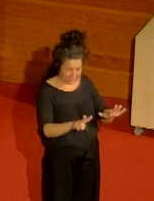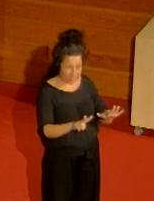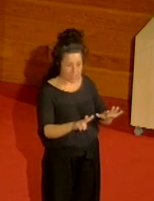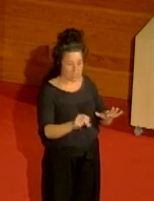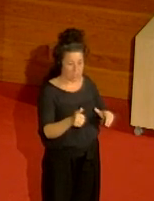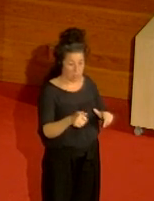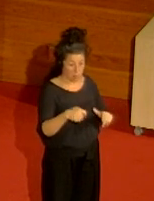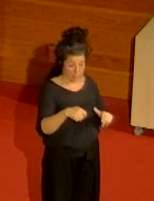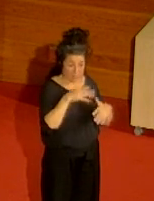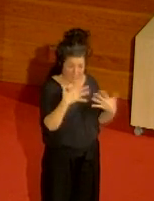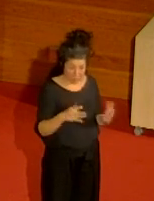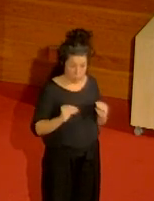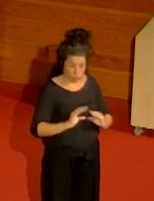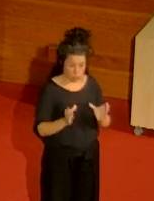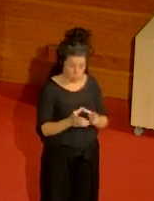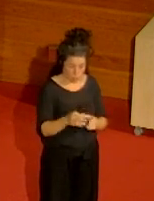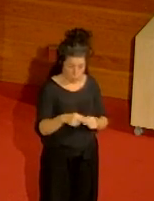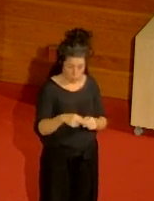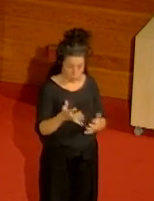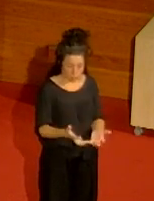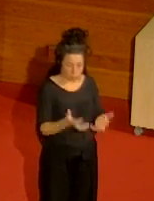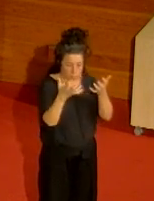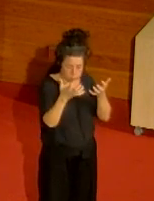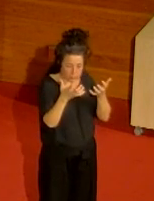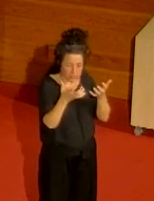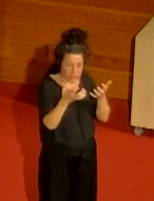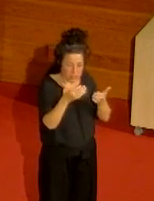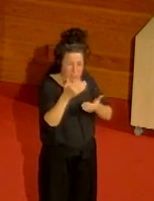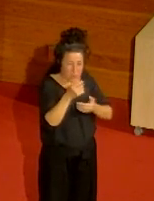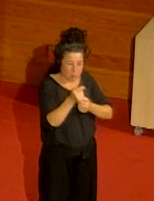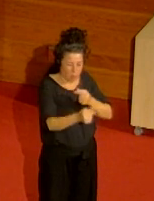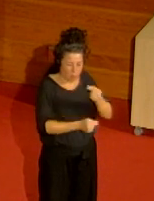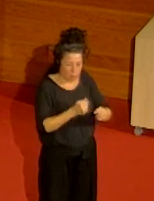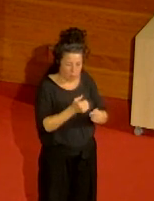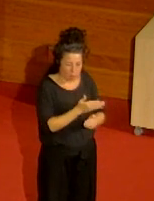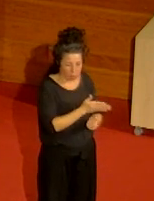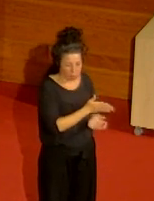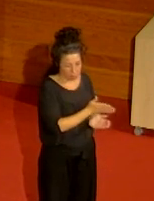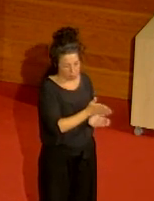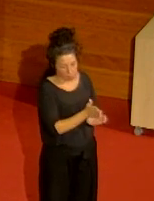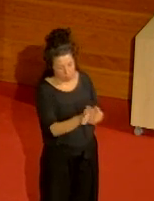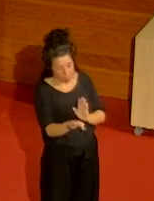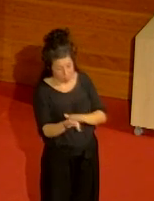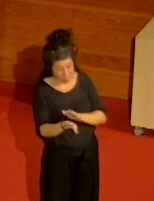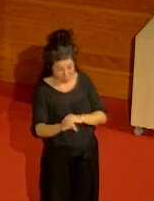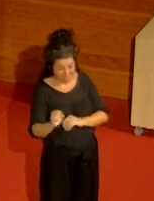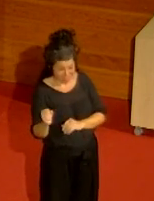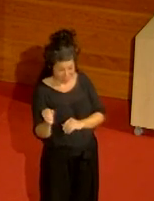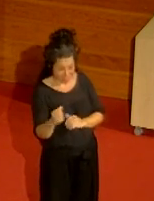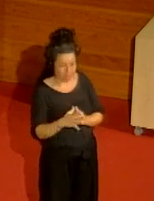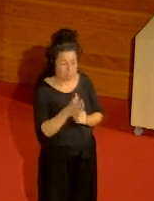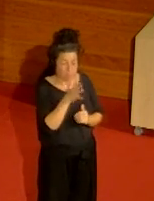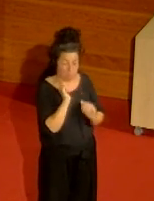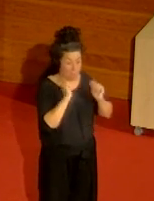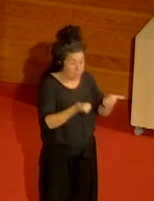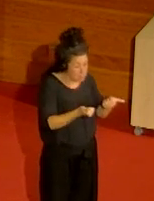netanyahu la sociedad israelía ha ido virando progresivamente hacia la derecha cuando inicialmente eran era un país